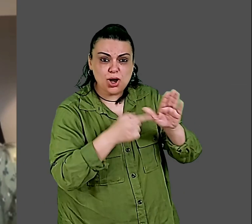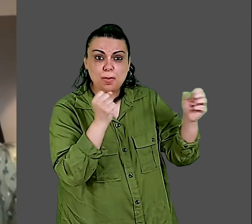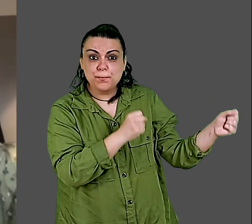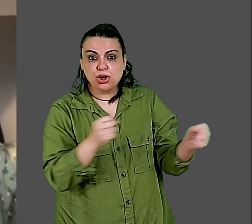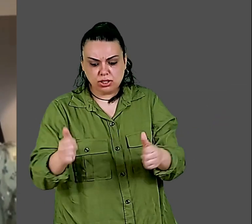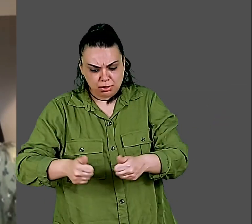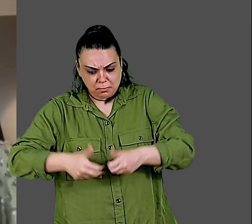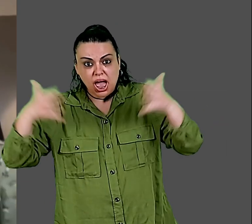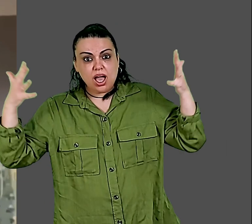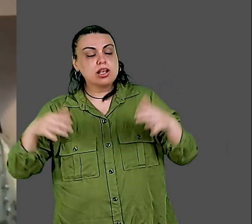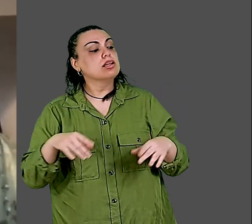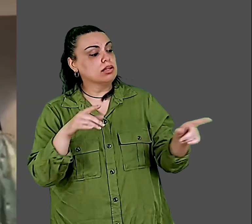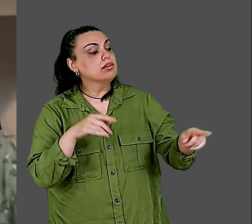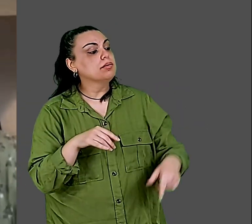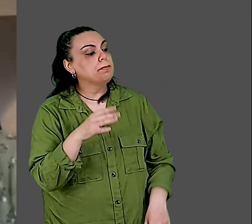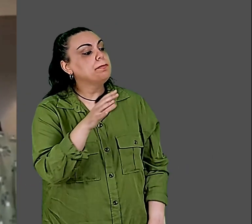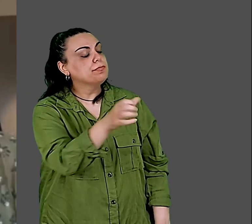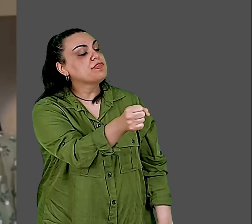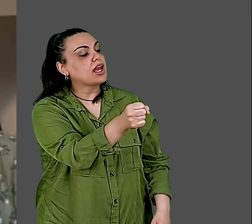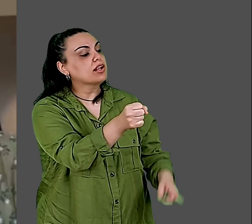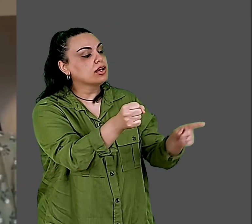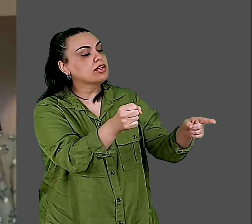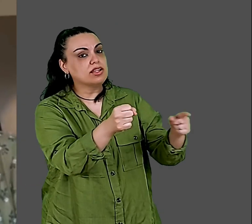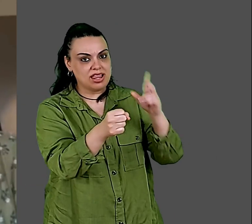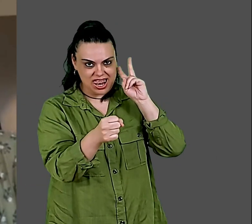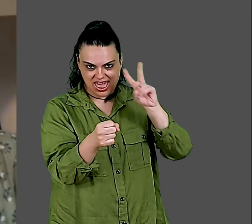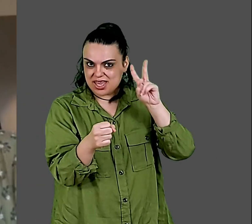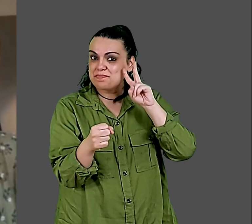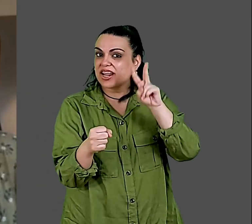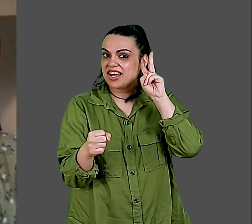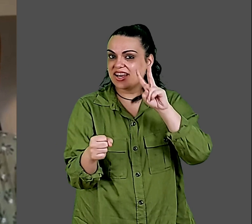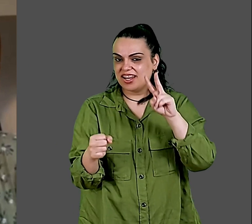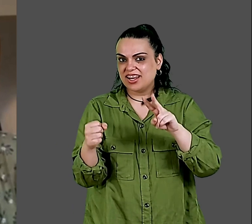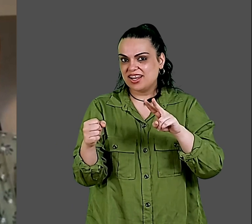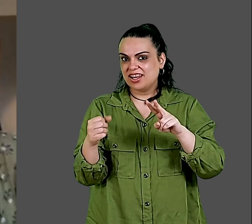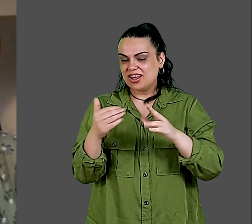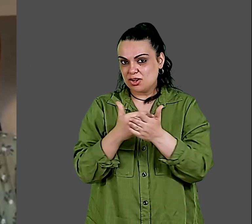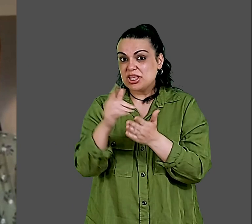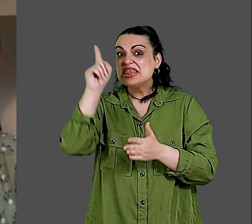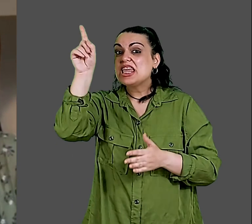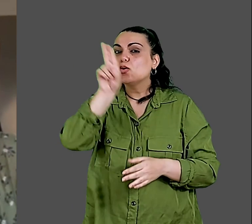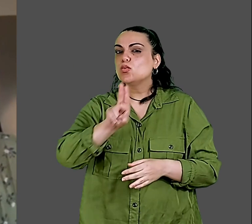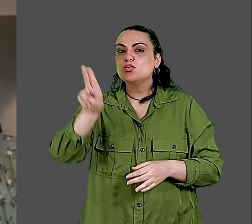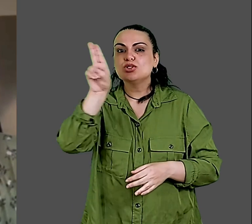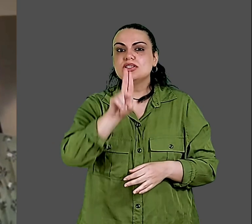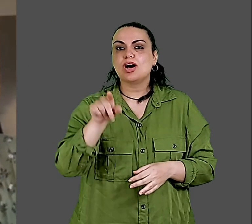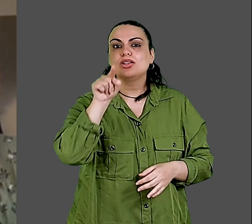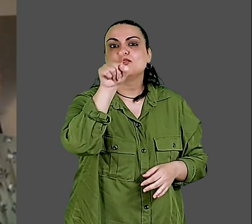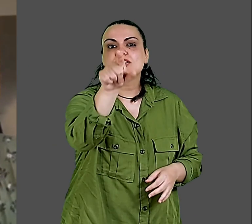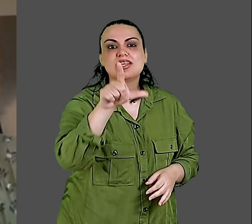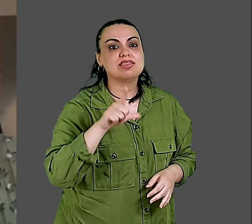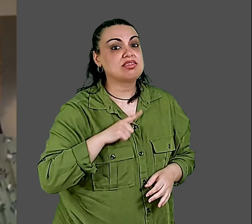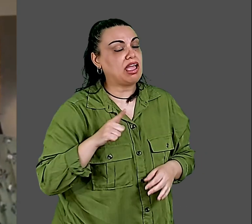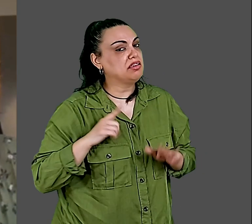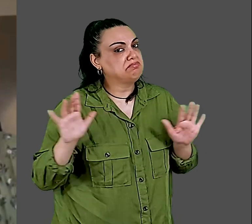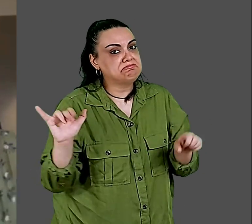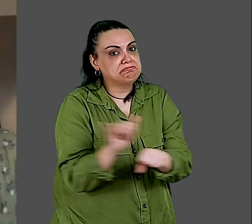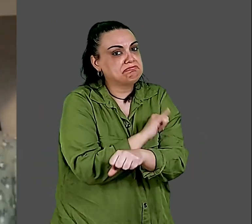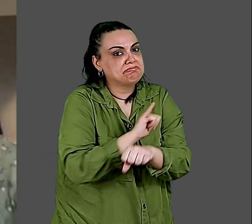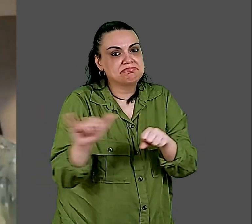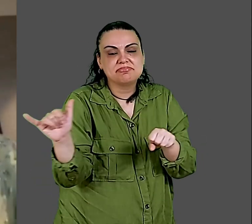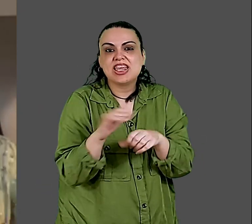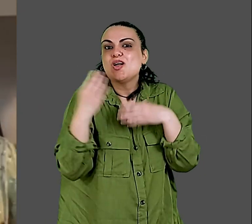poder de maneira extraordinária. E ele diz, pega a vara que você tem na mão. Porque lembra, desde o início da live que a gente está falando? Deus vai usar o que você